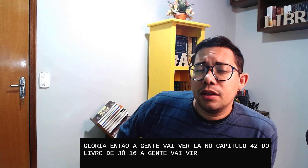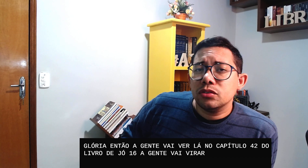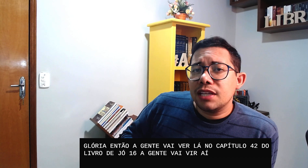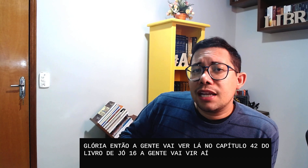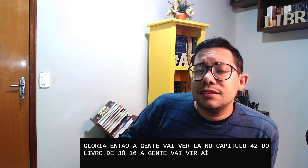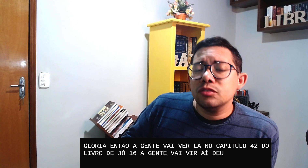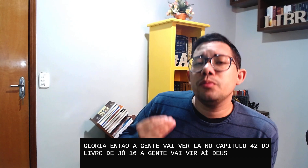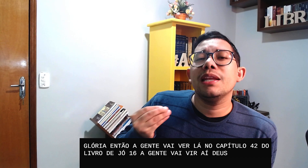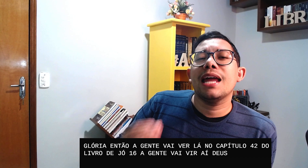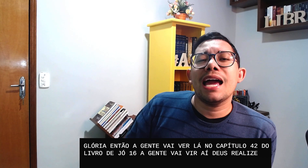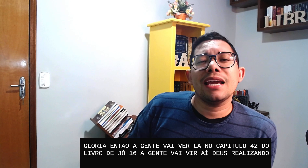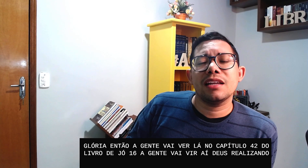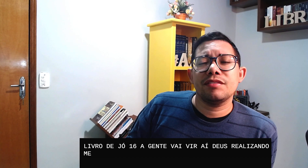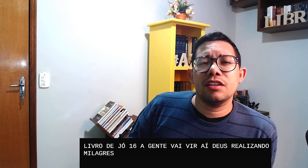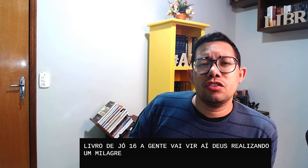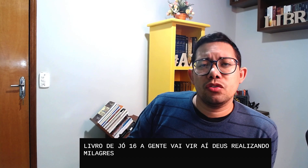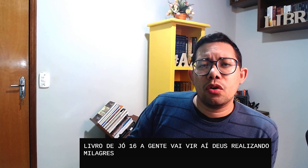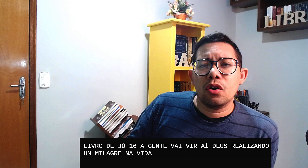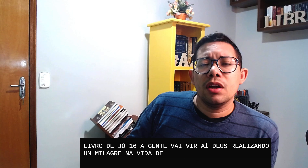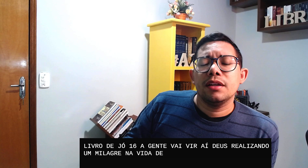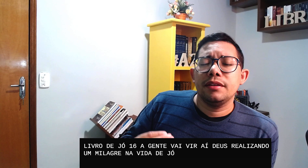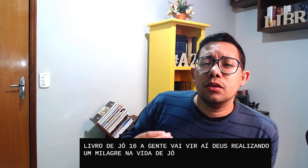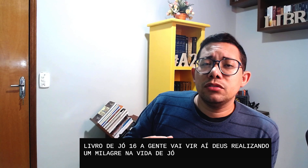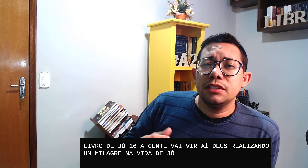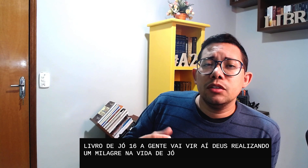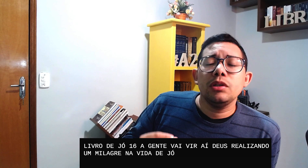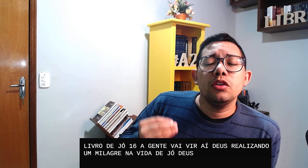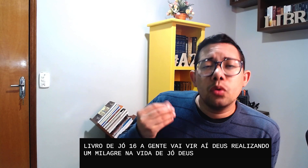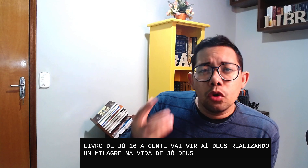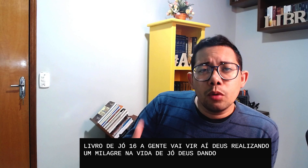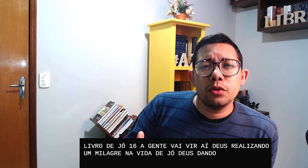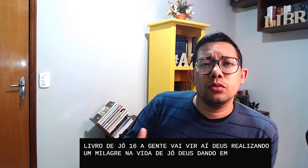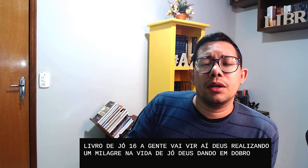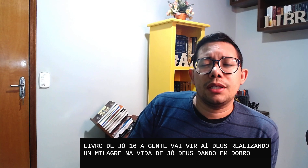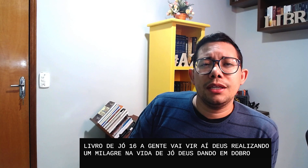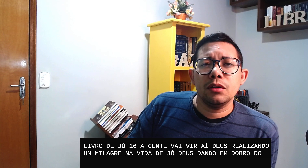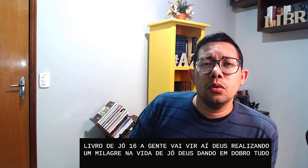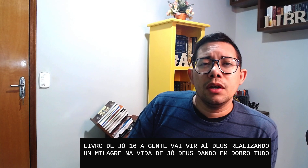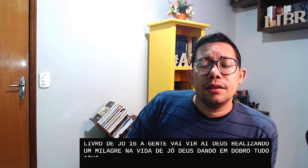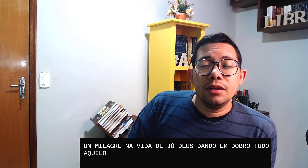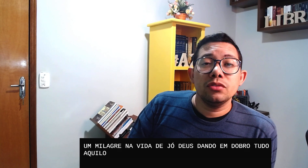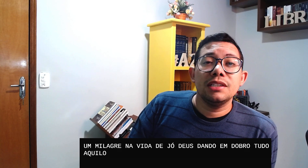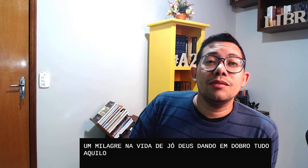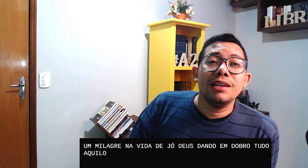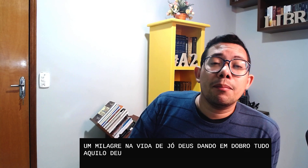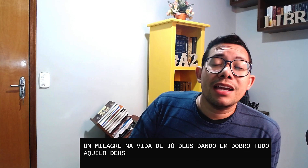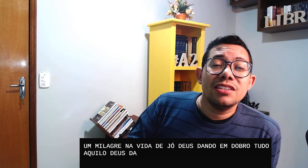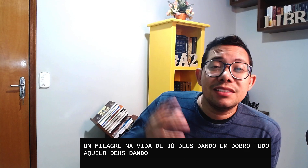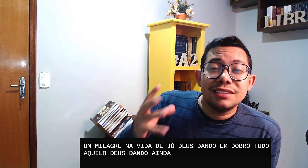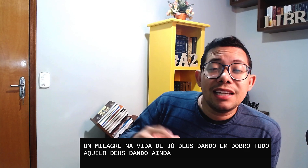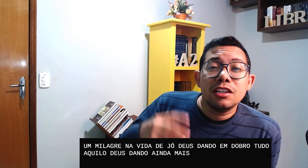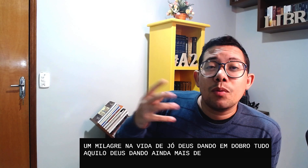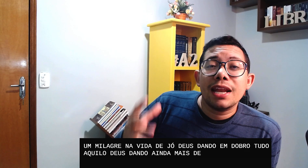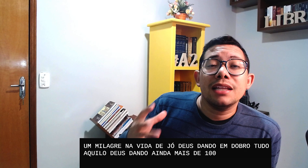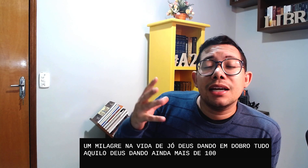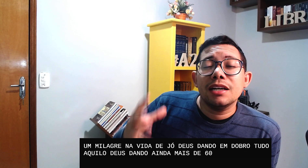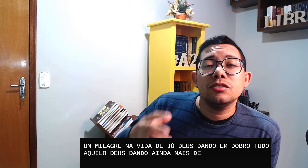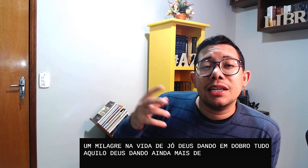Deus realizando um milagre na vida de Jó, Deus dando em dobro tudo aquilo, Deus dando ainda mais de 140 anos ainda